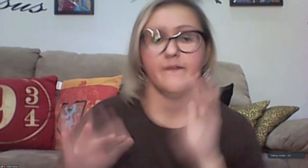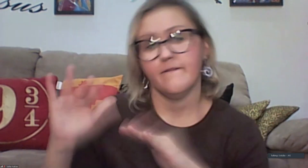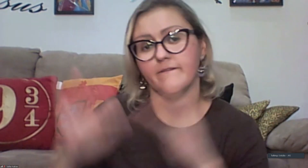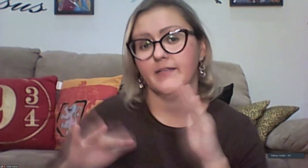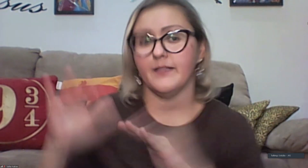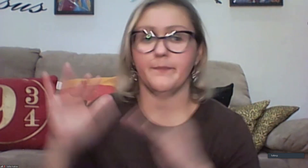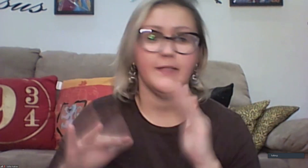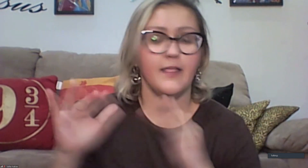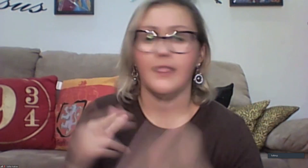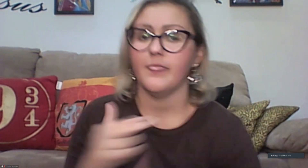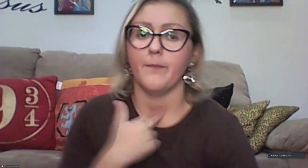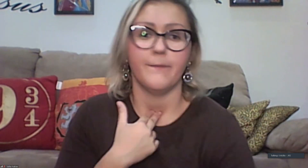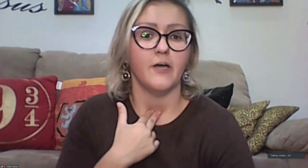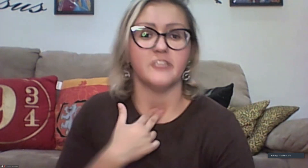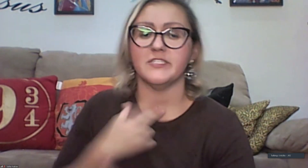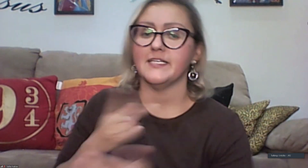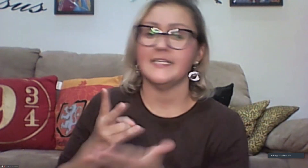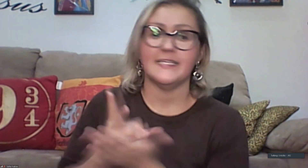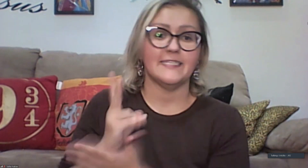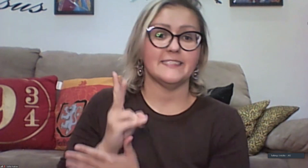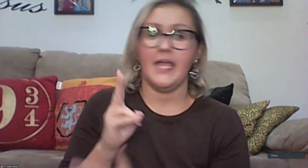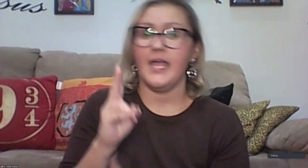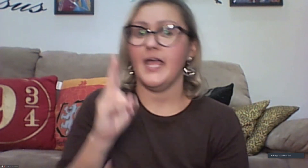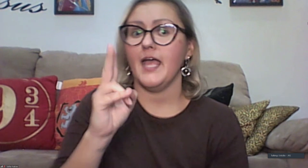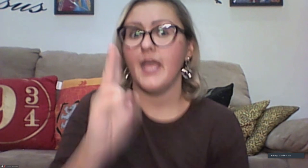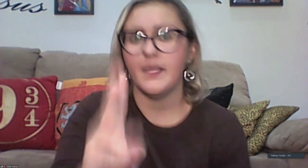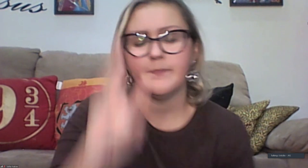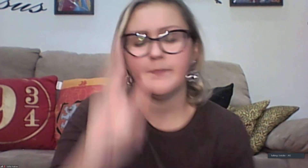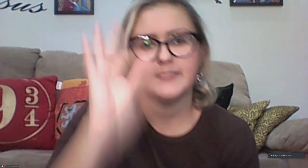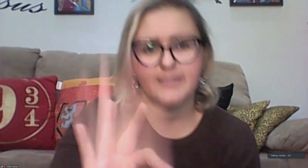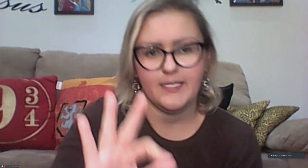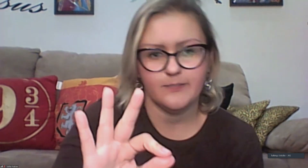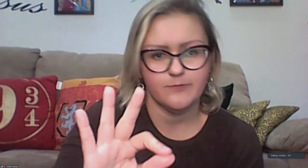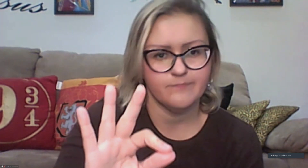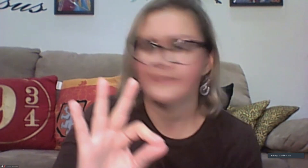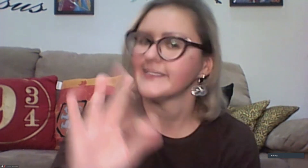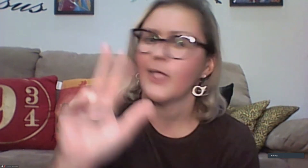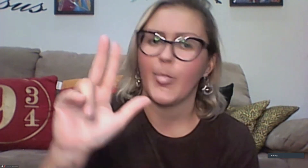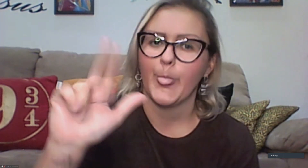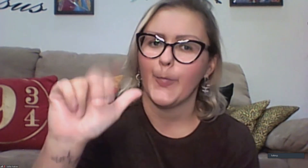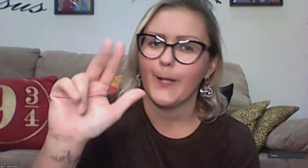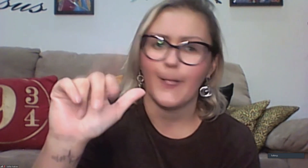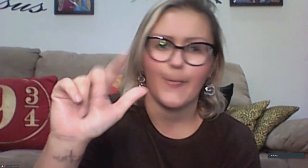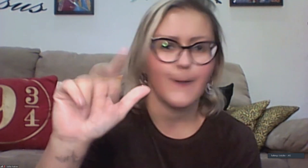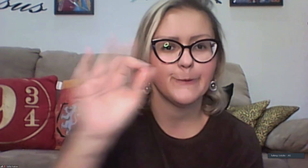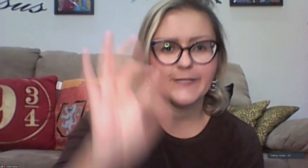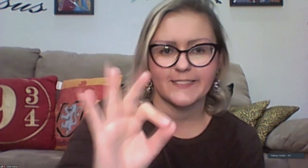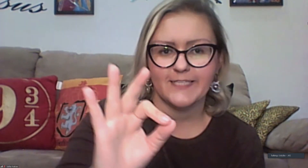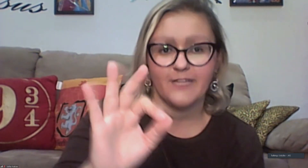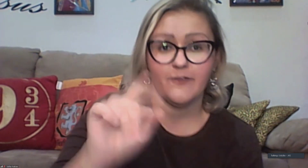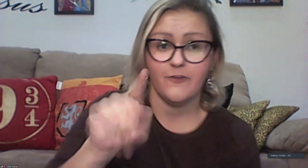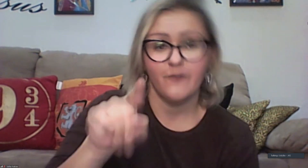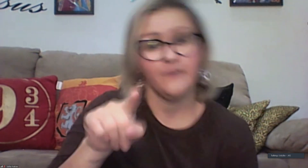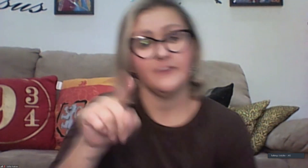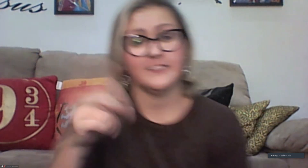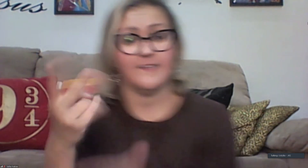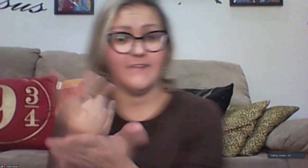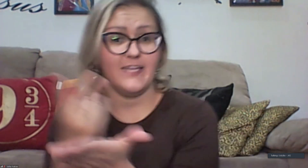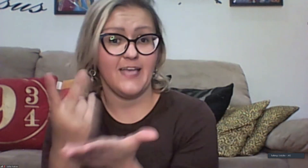de ensino. Você pode fazer certo, você pode fazer errado, você aprende com os seus erros, mas sempre você tem